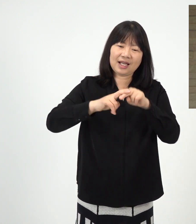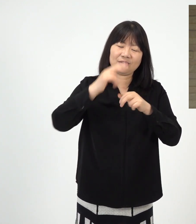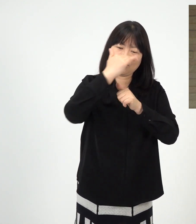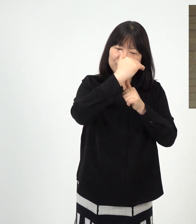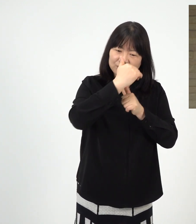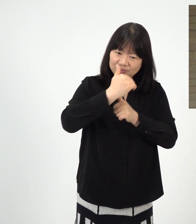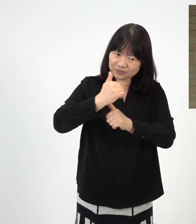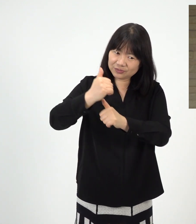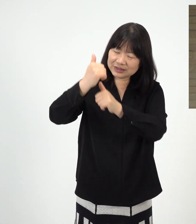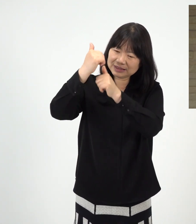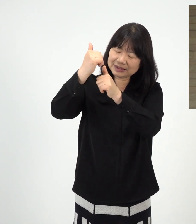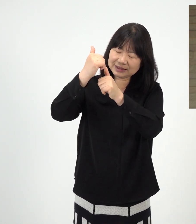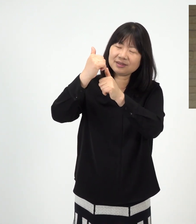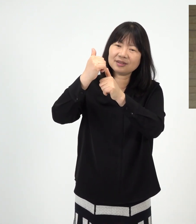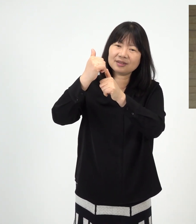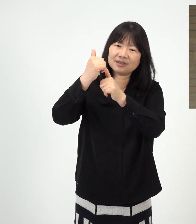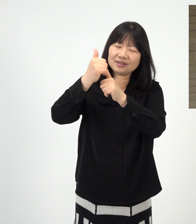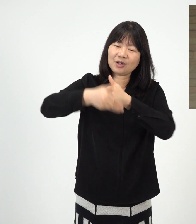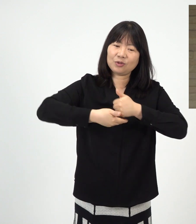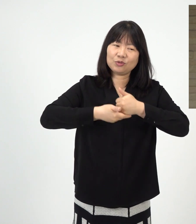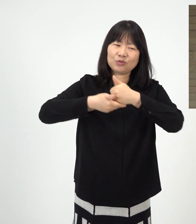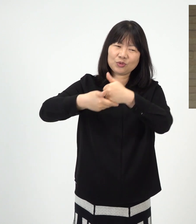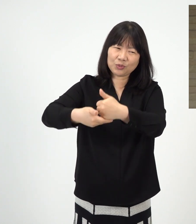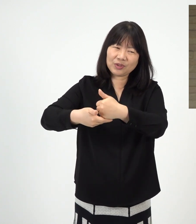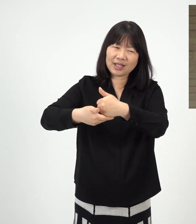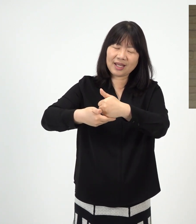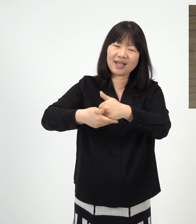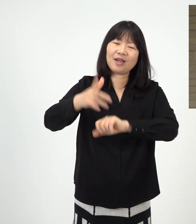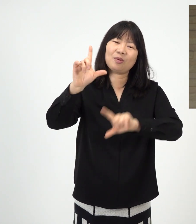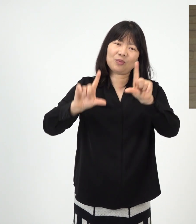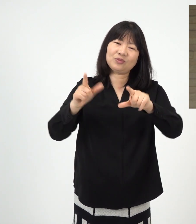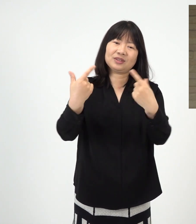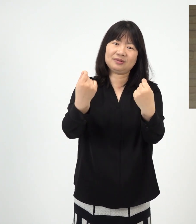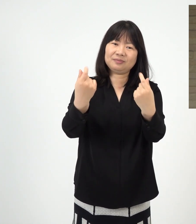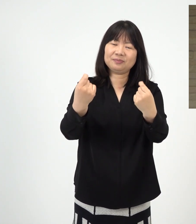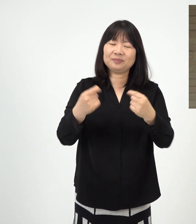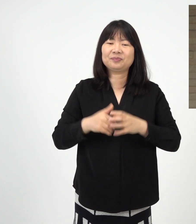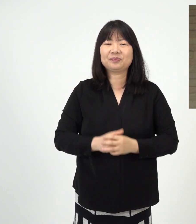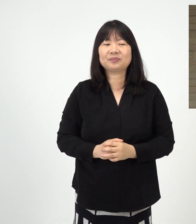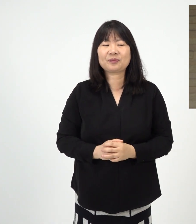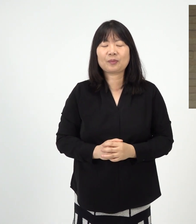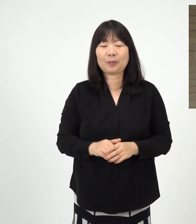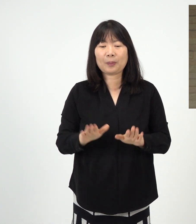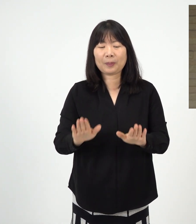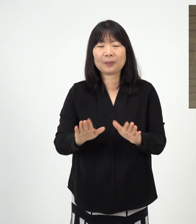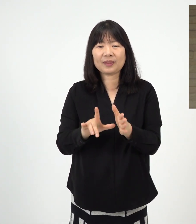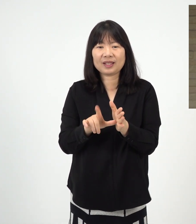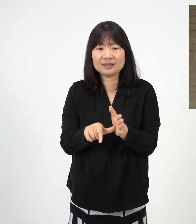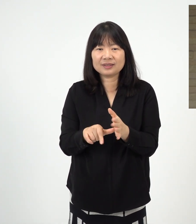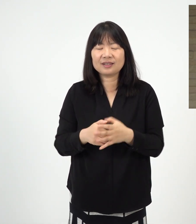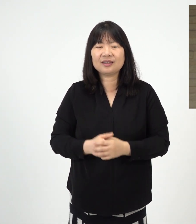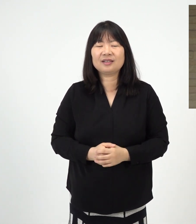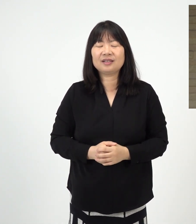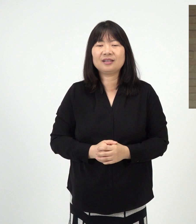부르시는 명예로운 초대입니다. 믿습니까? 이 시대의